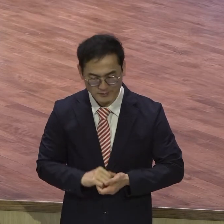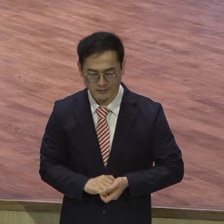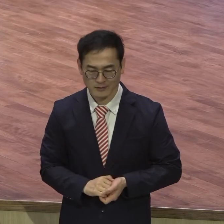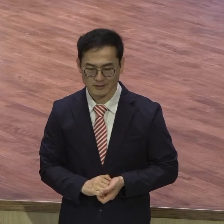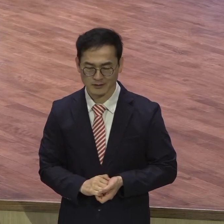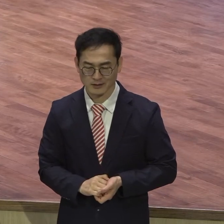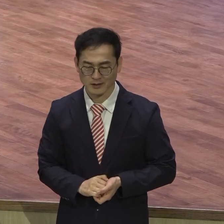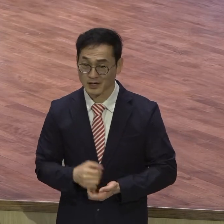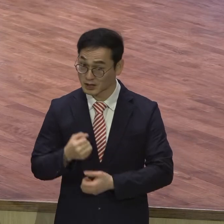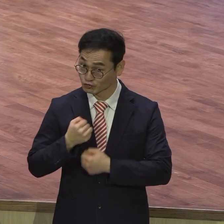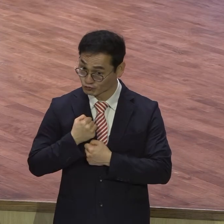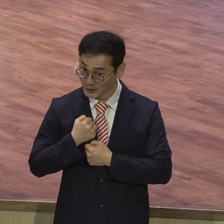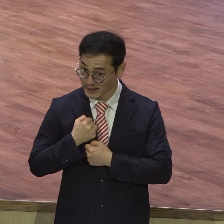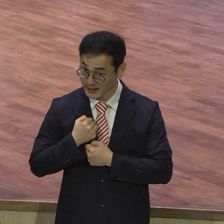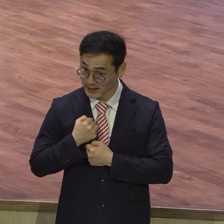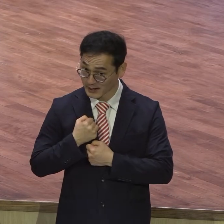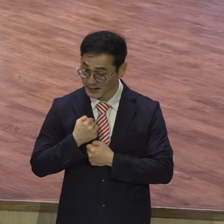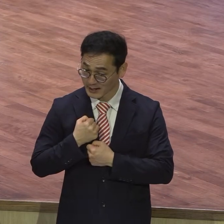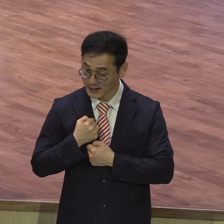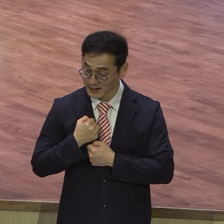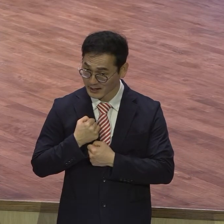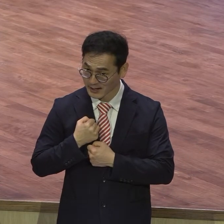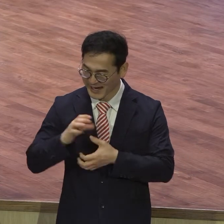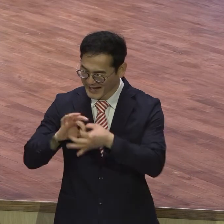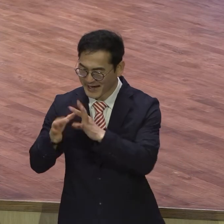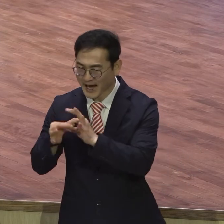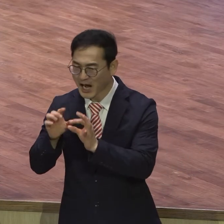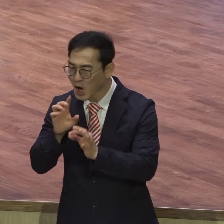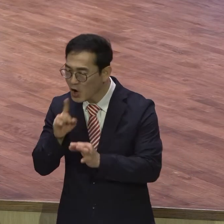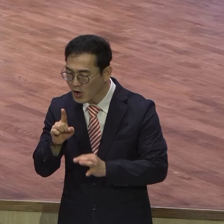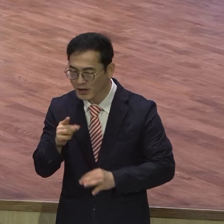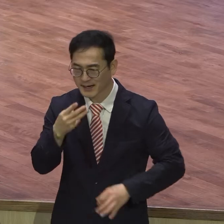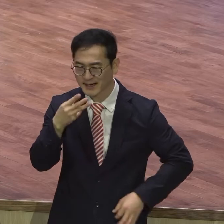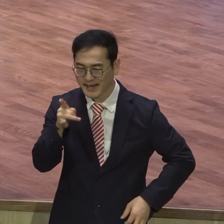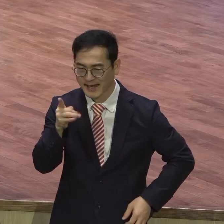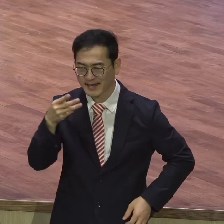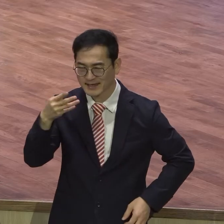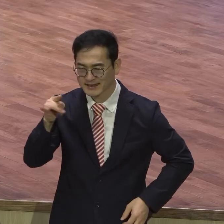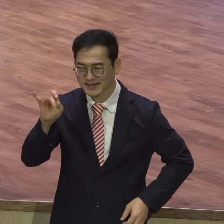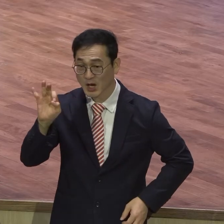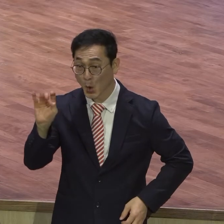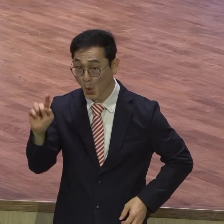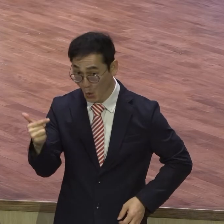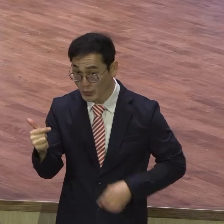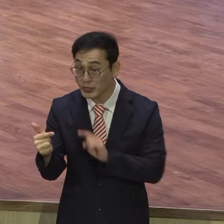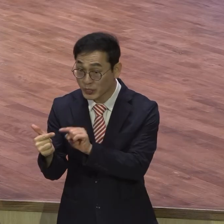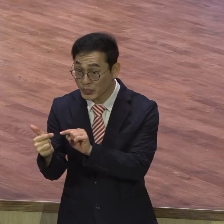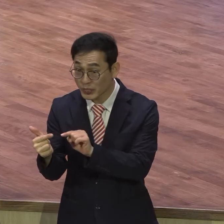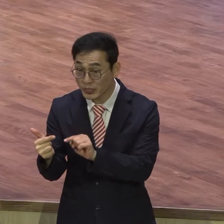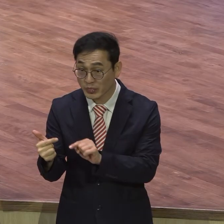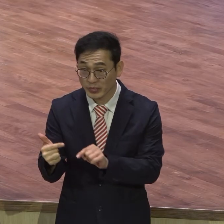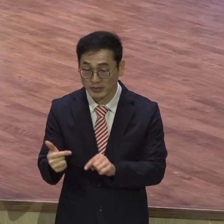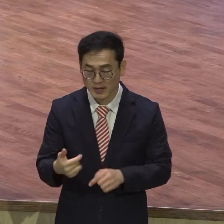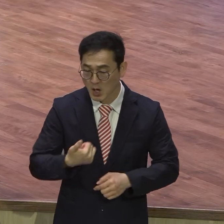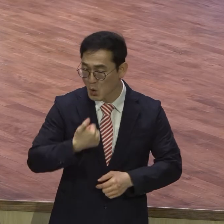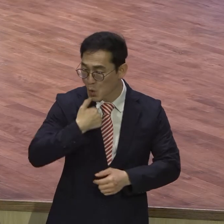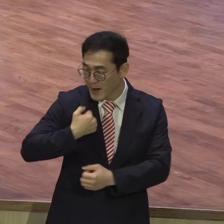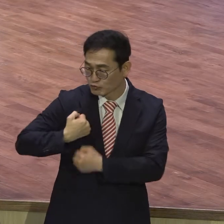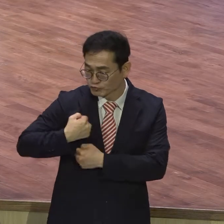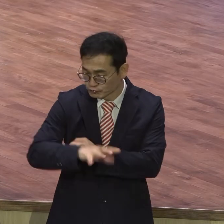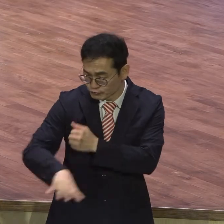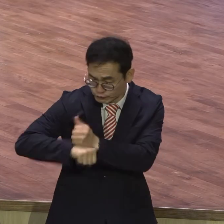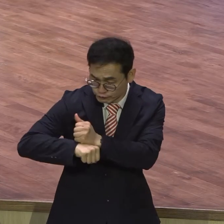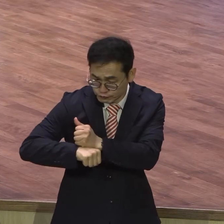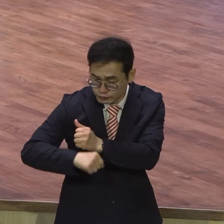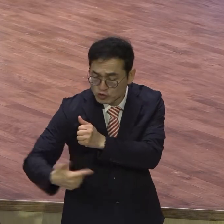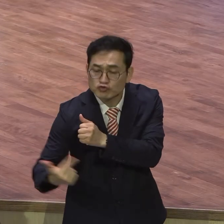여기서 군대란 말은 레기온이란 헬라 말이에요 레기온이란 말은 약 6천명의 로마 군병을 말할 때